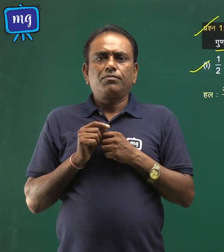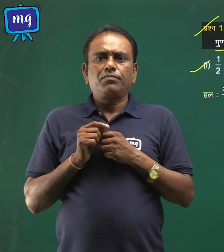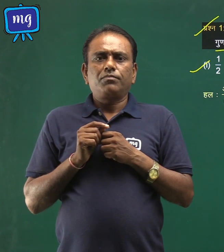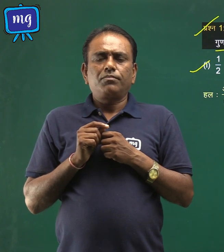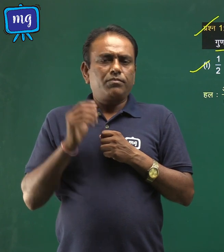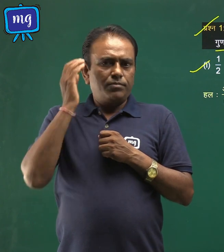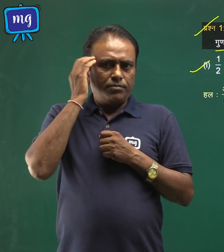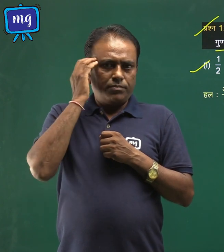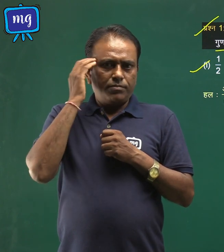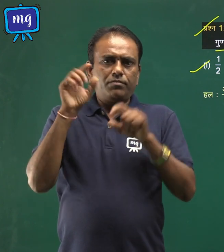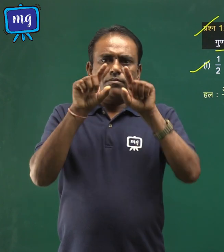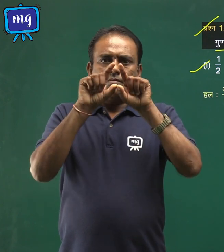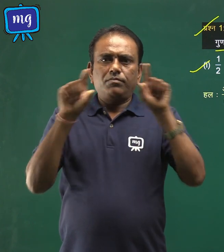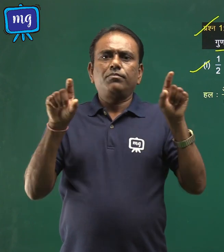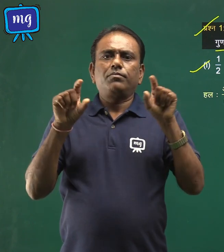समझ आ गया?